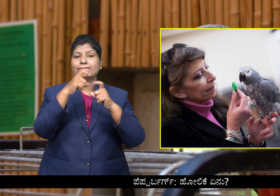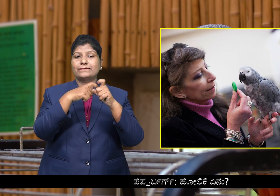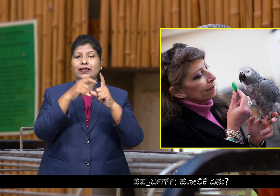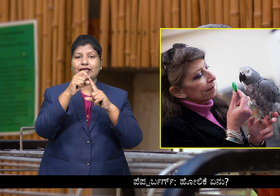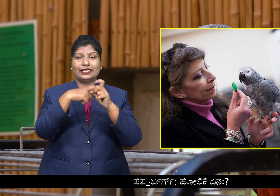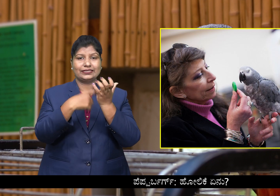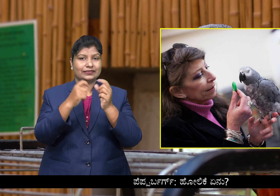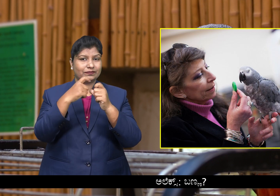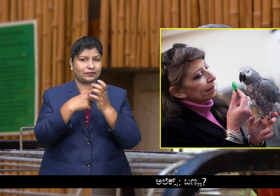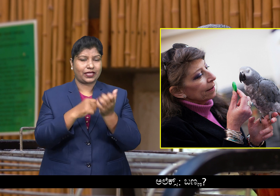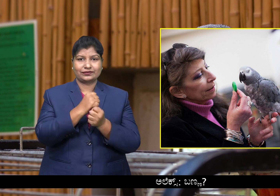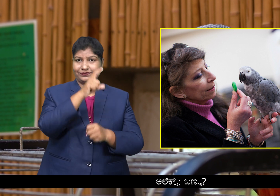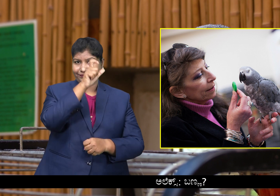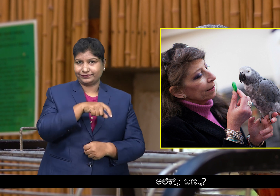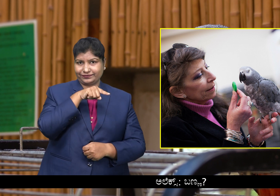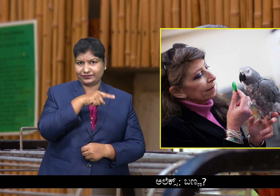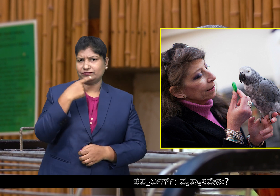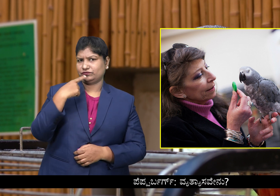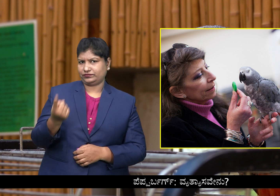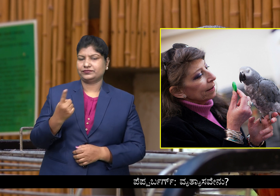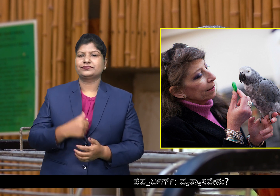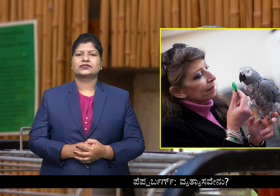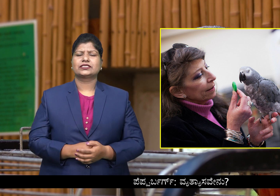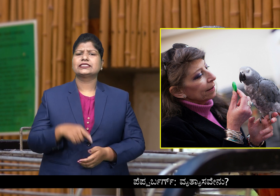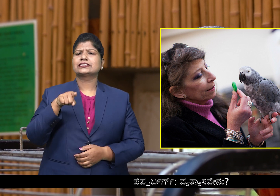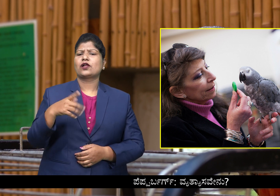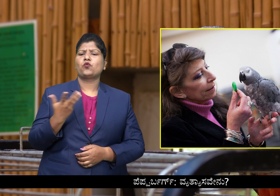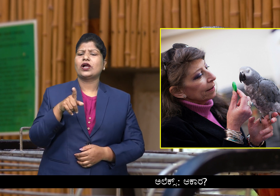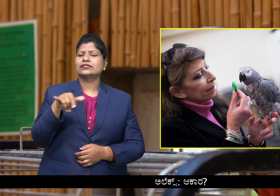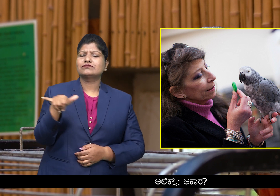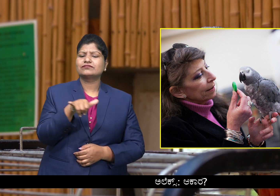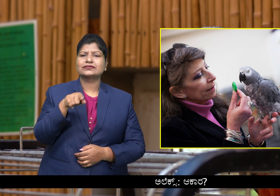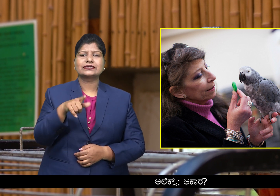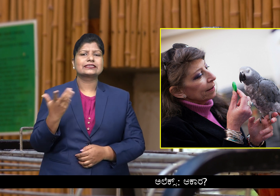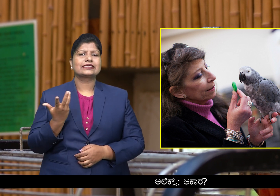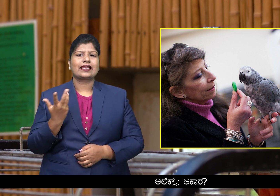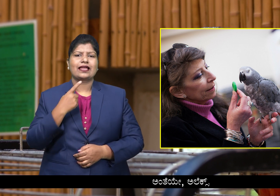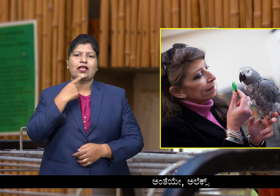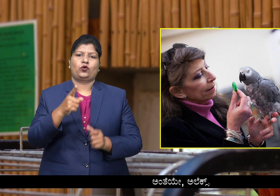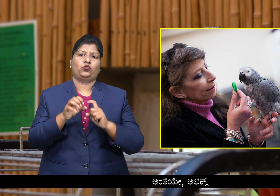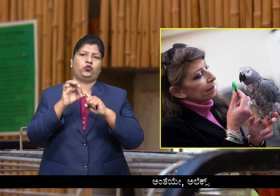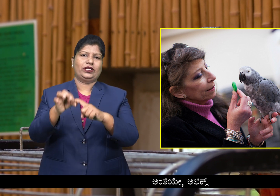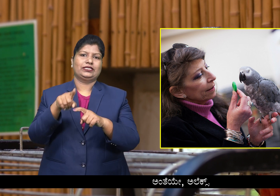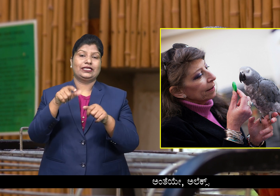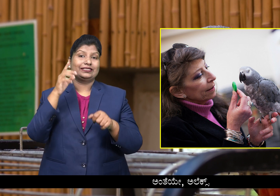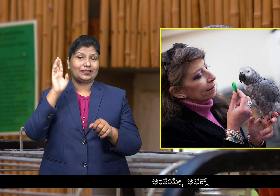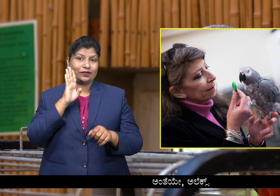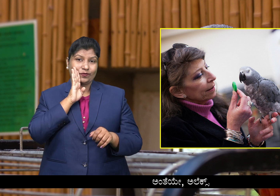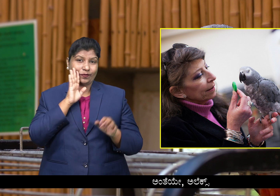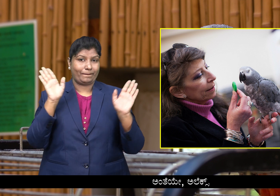ಪೆಪ್ಪರ್ಬರ್ಗ್ ಹೋಲಿಕೆ ಏನು? ಅಲೆಕ್ಸ್ ಬಣ್ಣ. ಪೆಪ್ಪರ್ಬರ್ಗ್ ವ್ಯತ್ಯಾಸವೇನು? ಅಲೆಕ್ಸ್ ಆಕಾರ. ಅಂತೆಯೇ